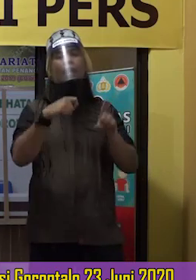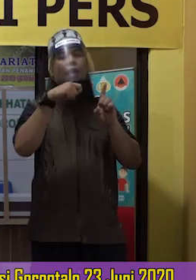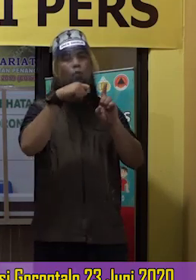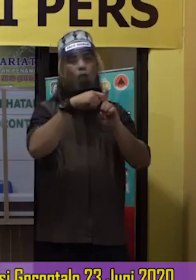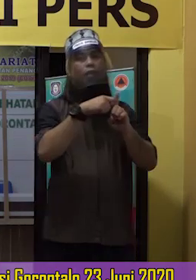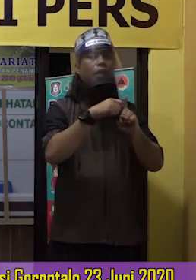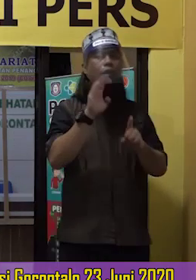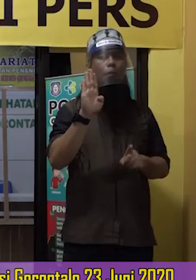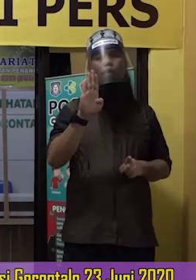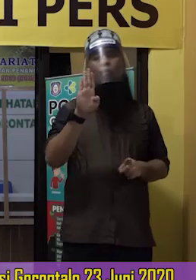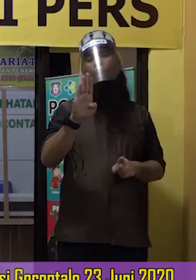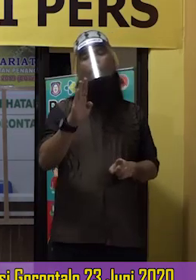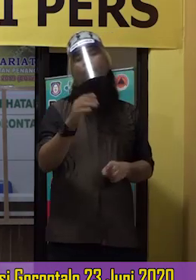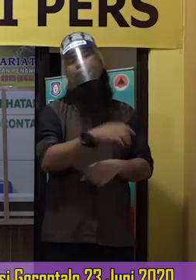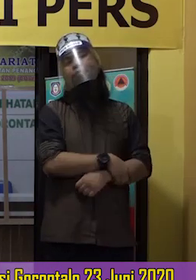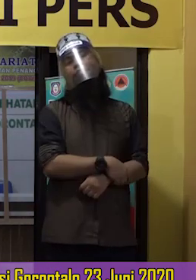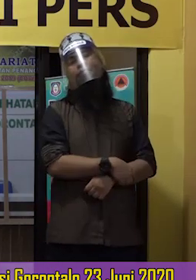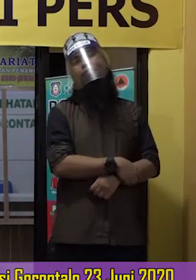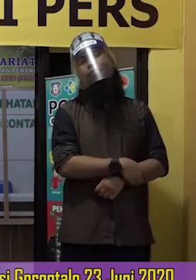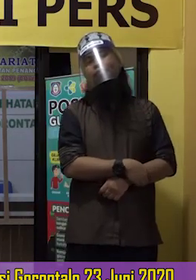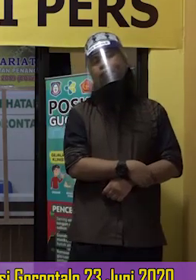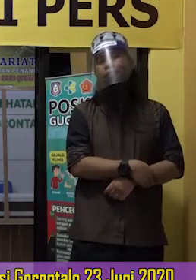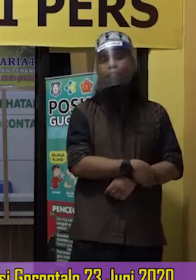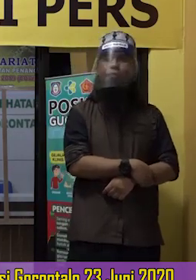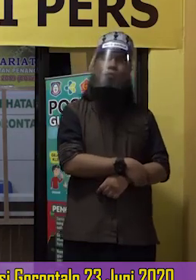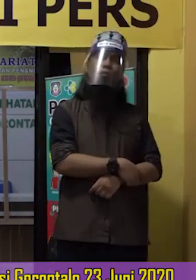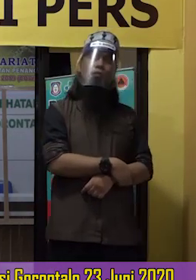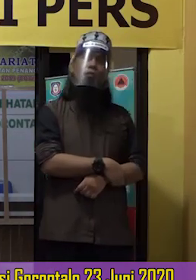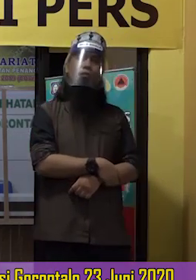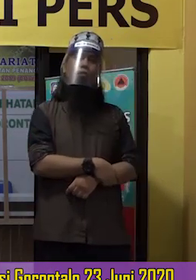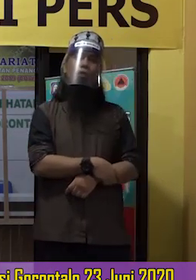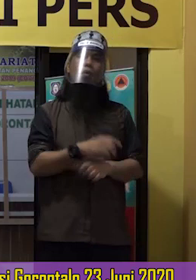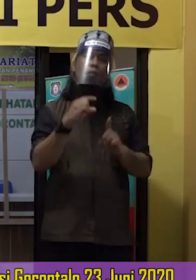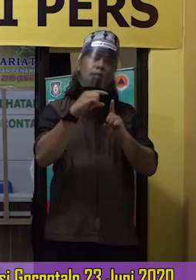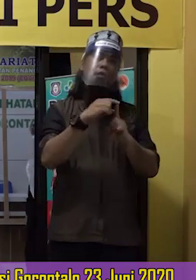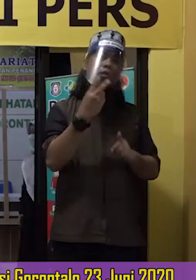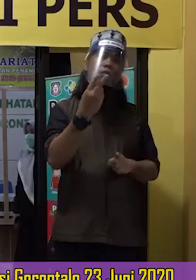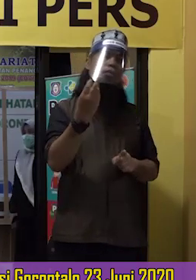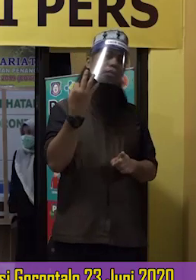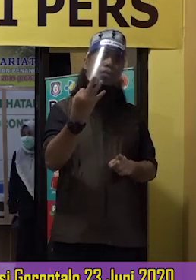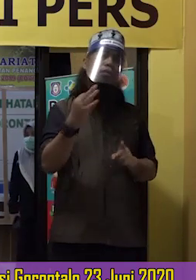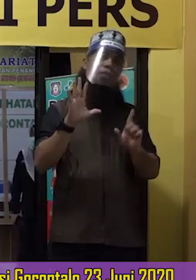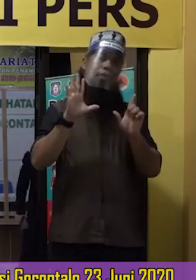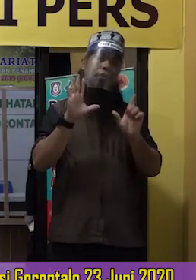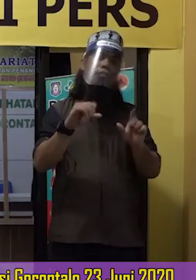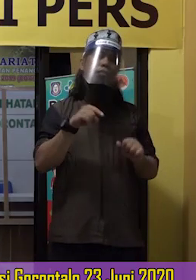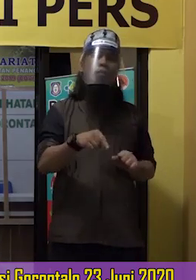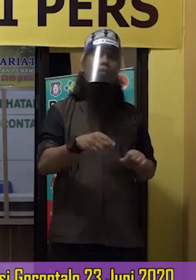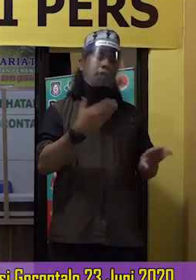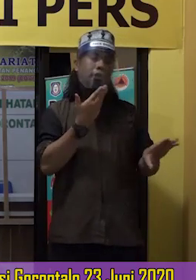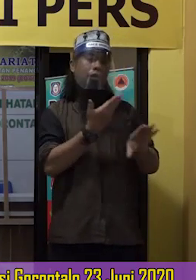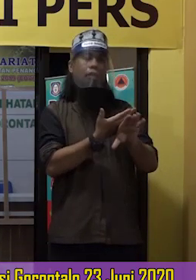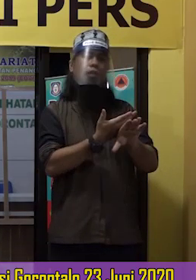Kabupaten Bone Bolango, maksud kami Kabupaten Bone Bolango. Pasien 237 merupakan tracking kontak pasien 161